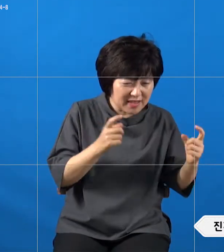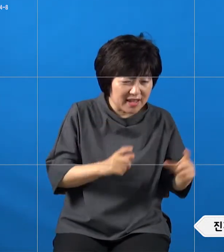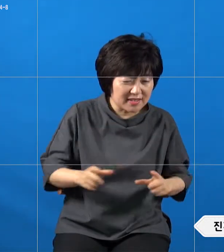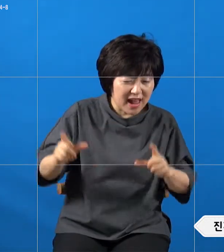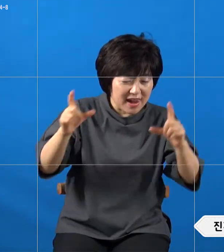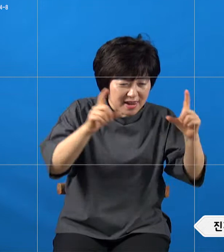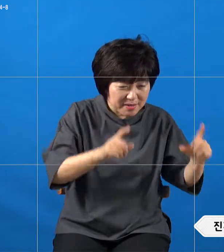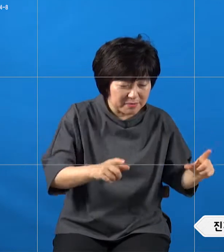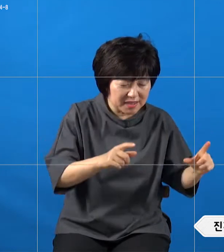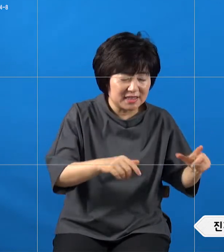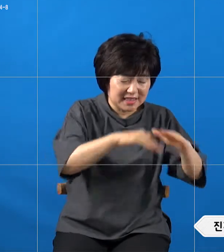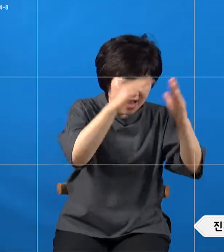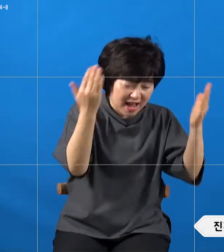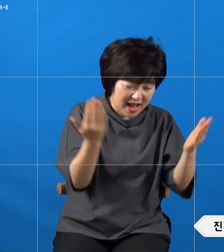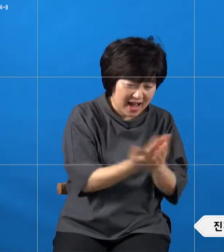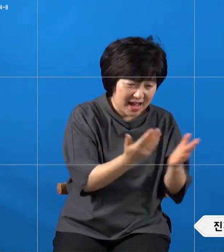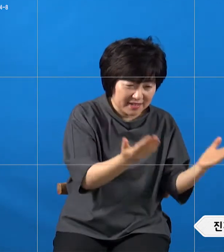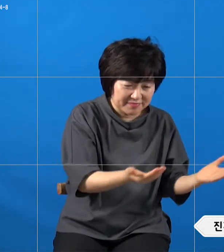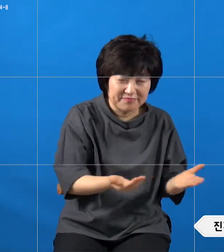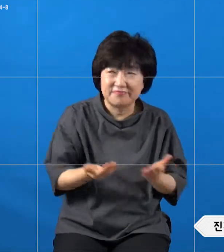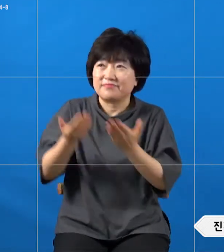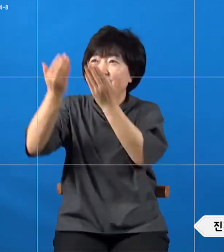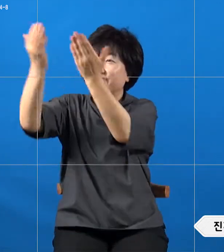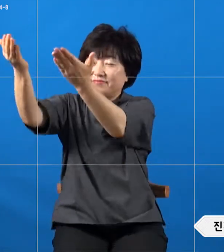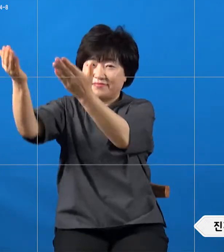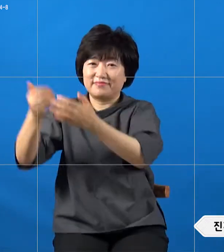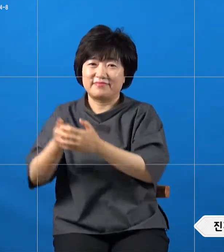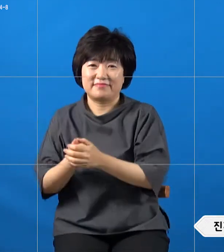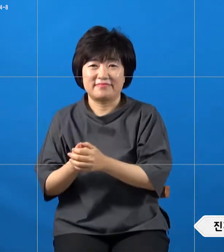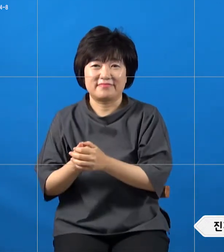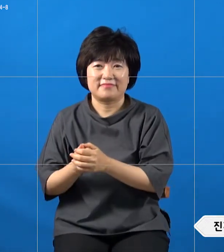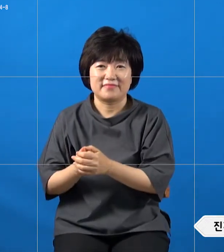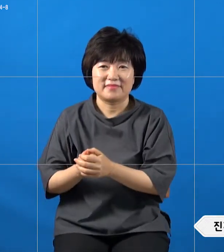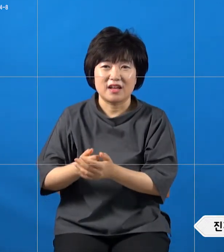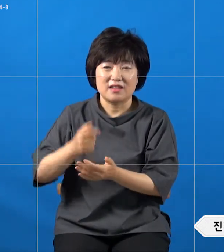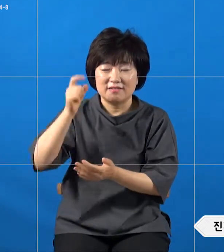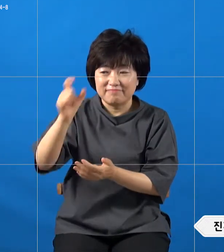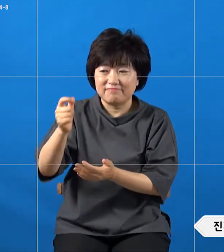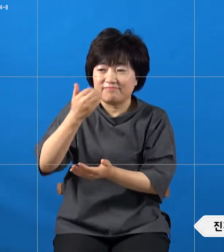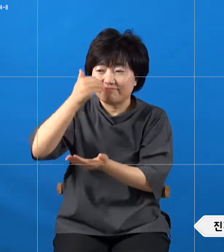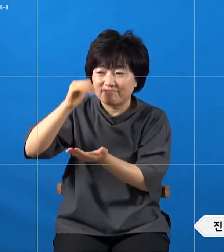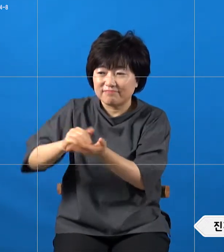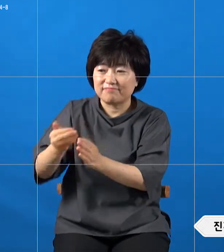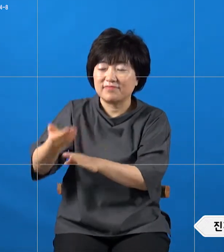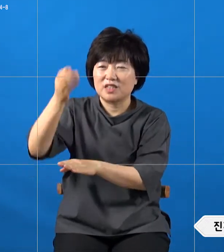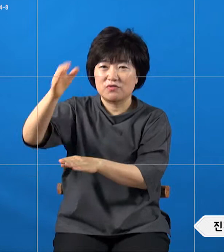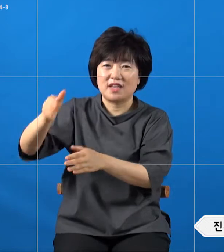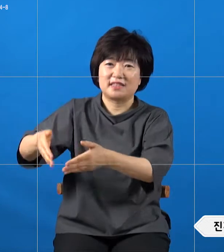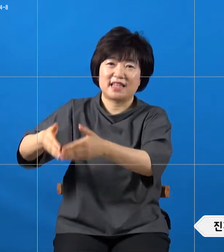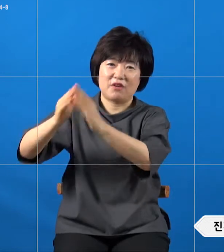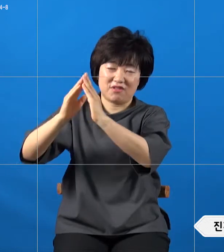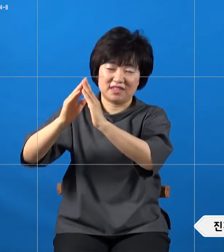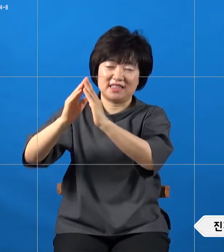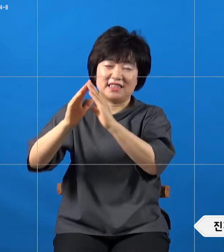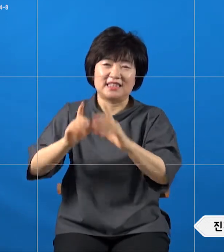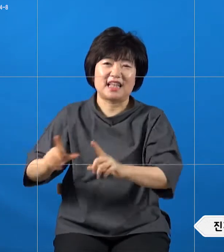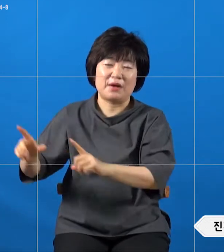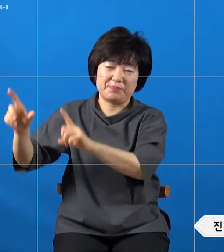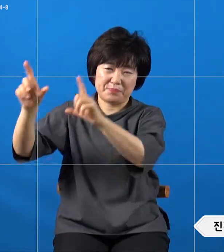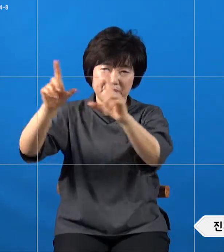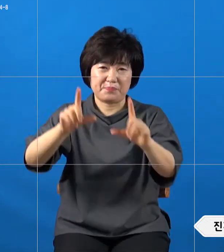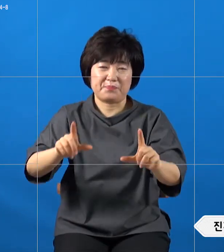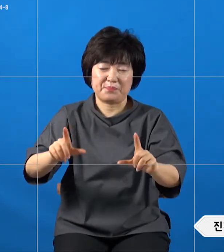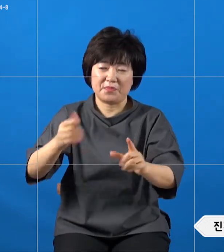예수 그리스도 위에 세워지는, 반석 위에 세워지는 삶, 그렇게 돌들이 모여 하나님의